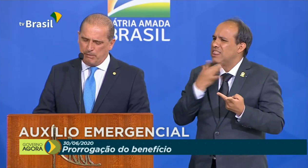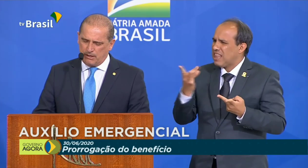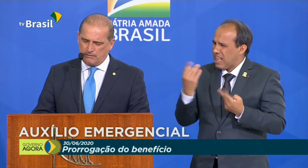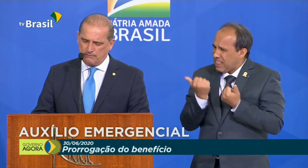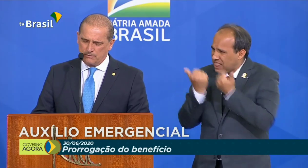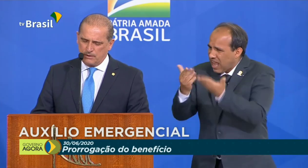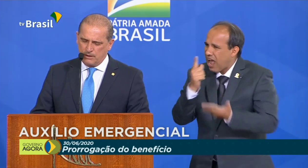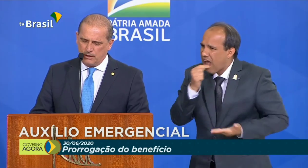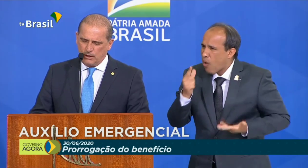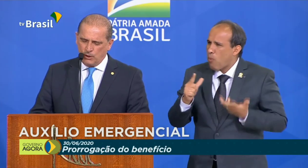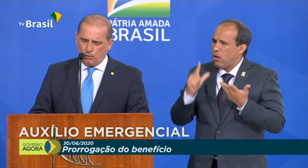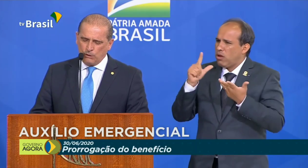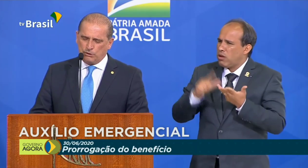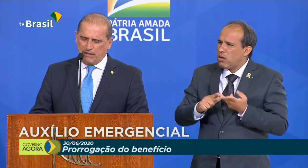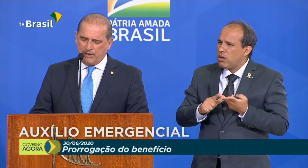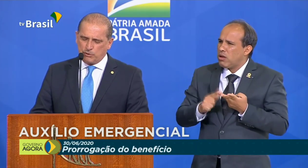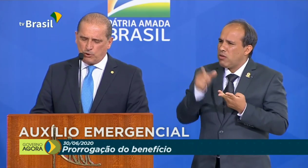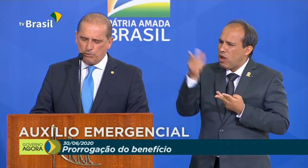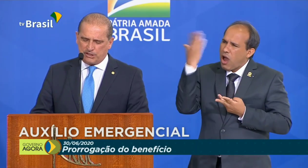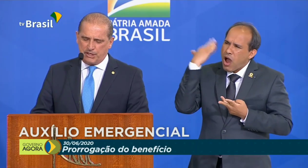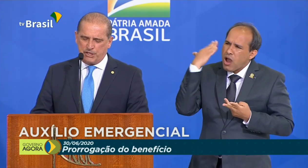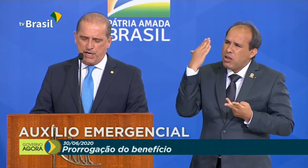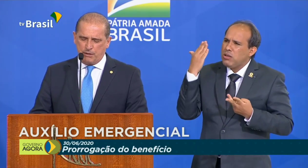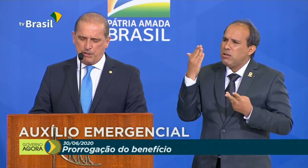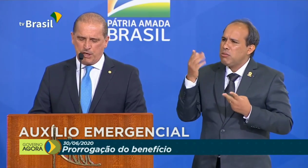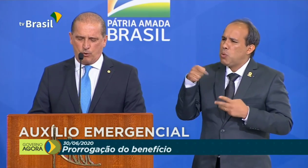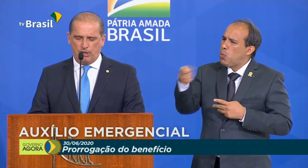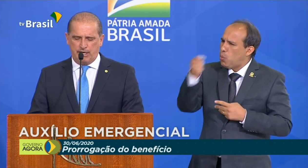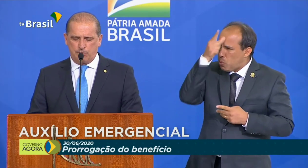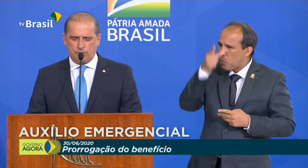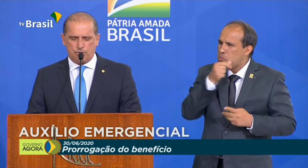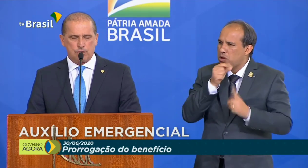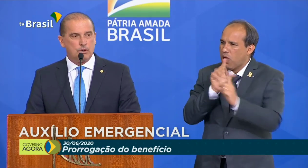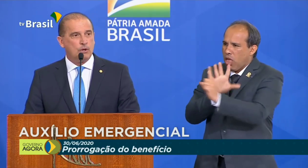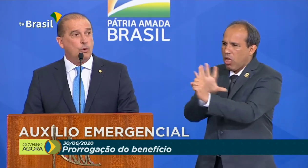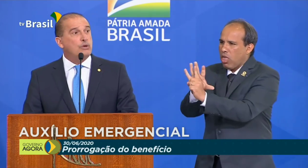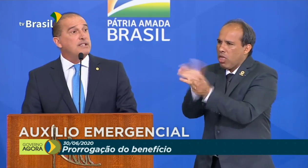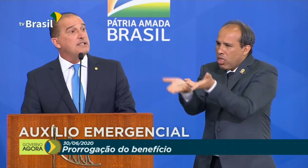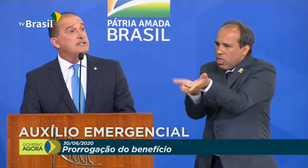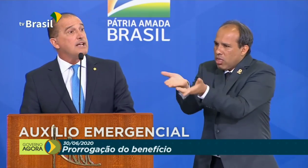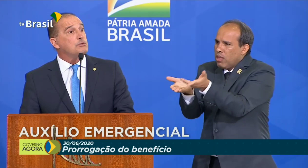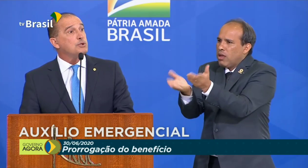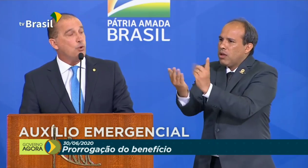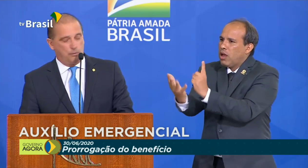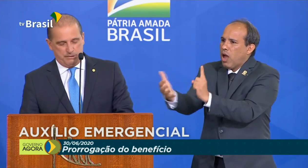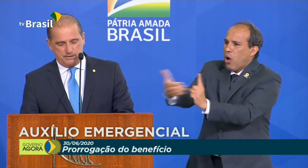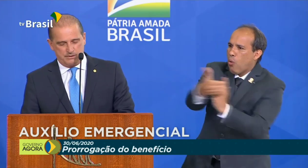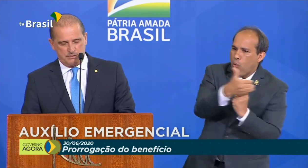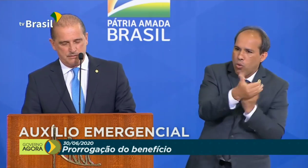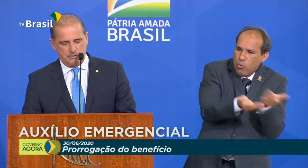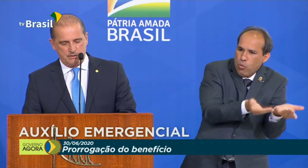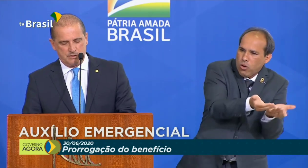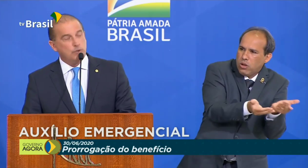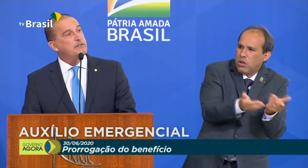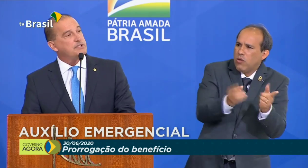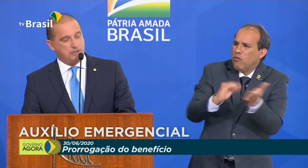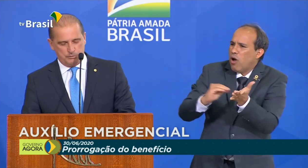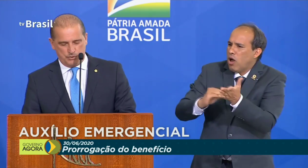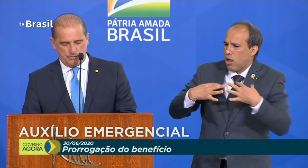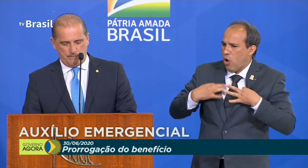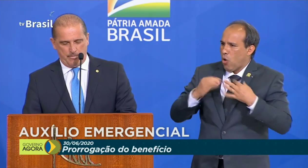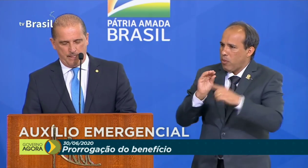demos de beber? Quando te vimos como estrangeiro e te acolhemos, ou necessitado de roupas,